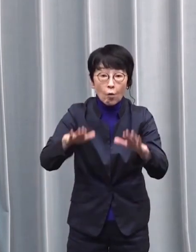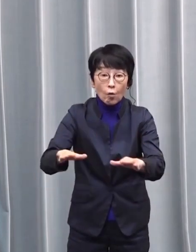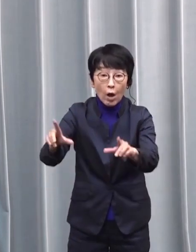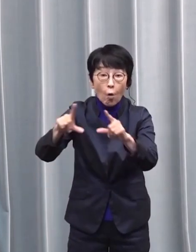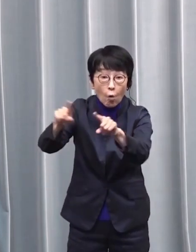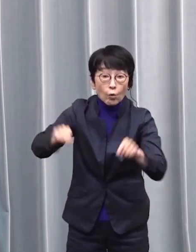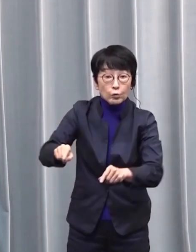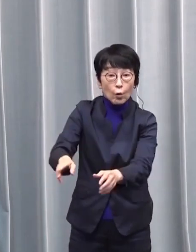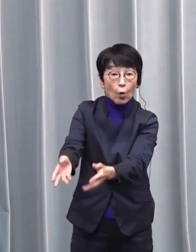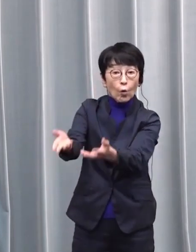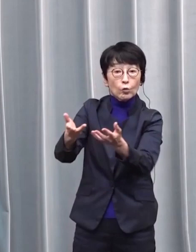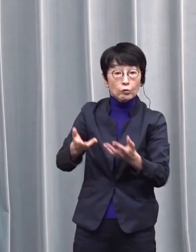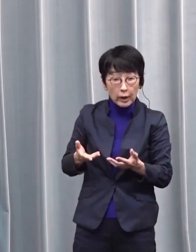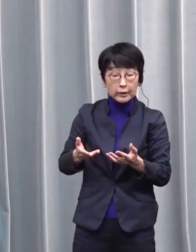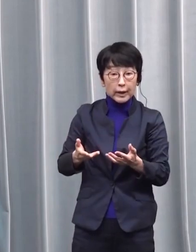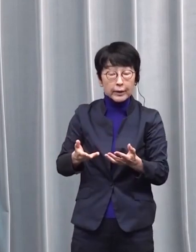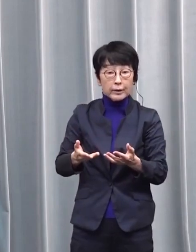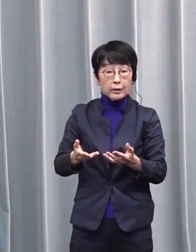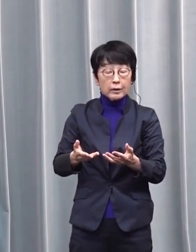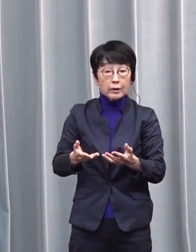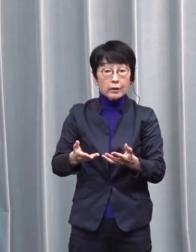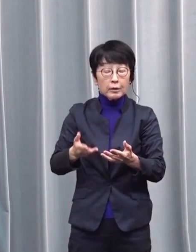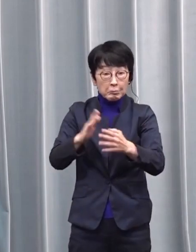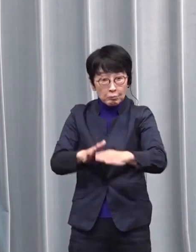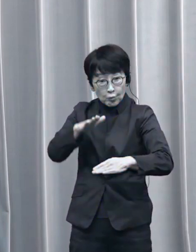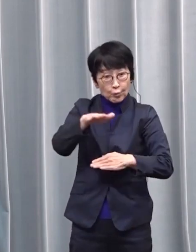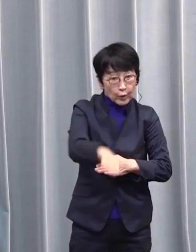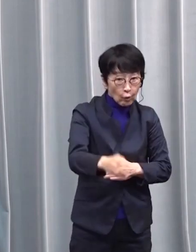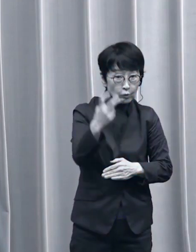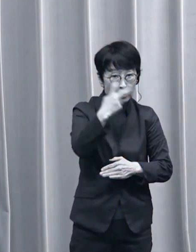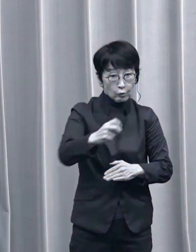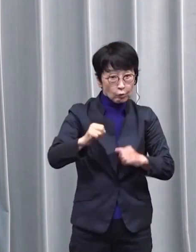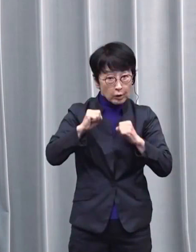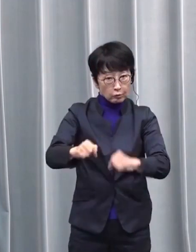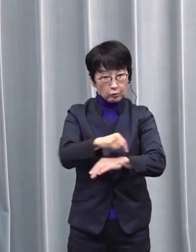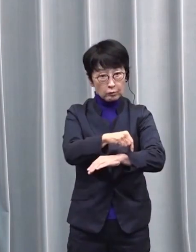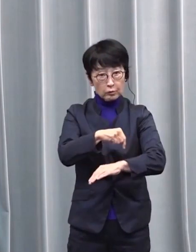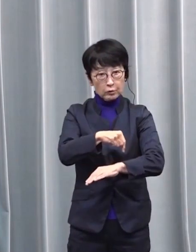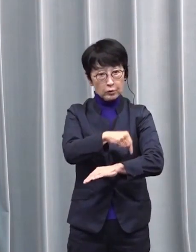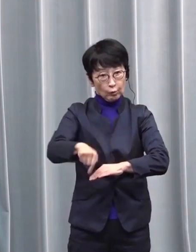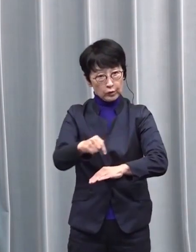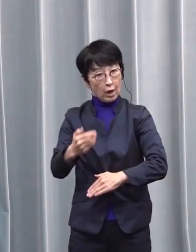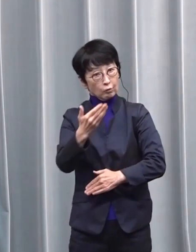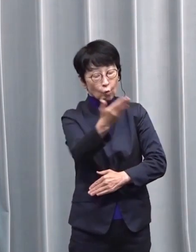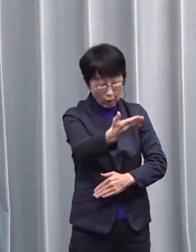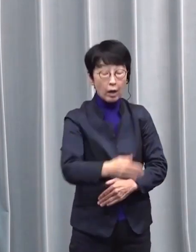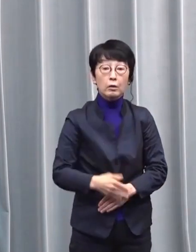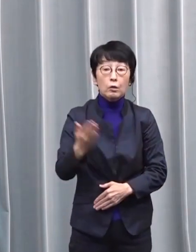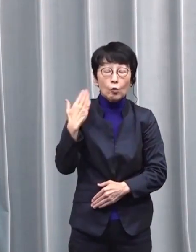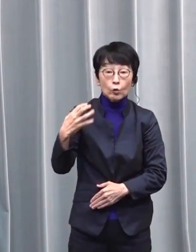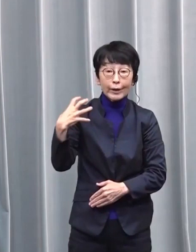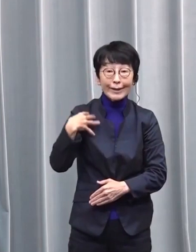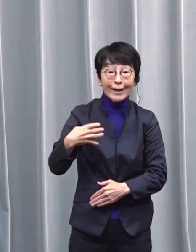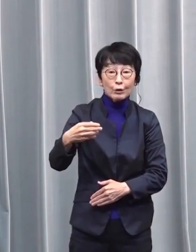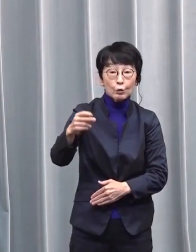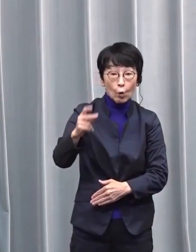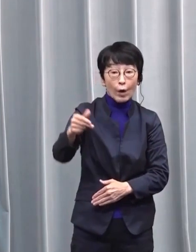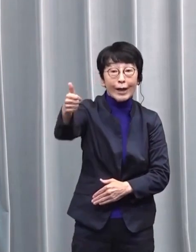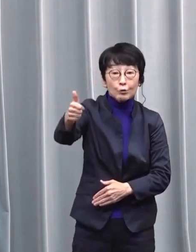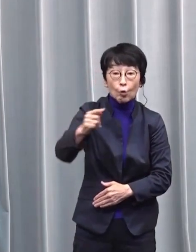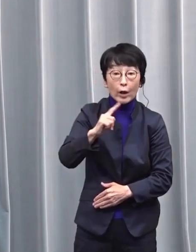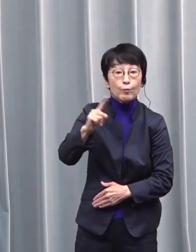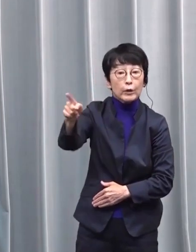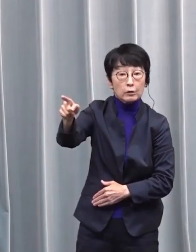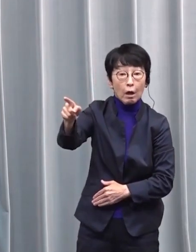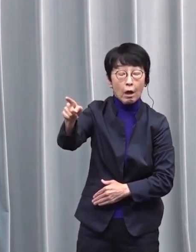踏み込んだ調査ですねをするつもりがあるということなのか、 この間担当課長がそこまで言及しました。それから